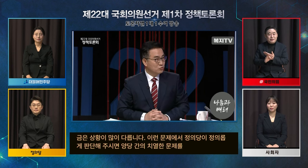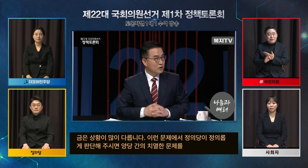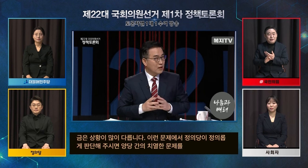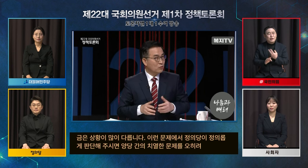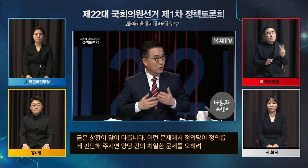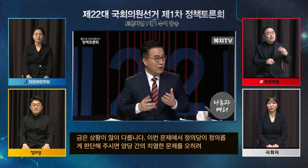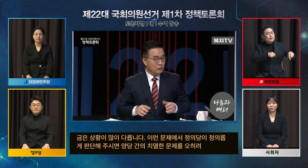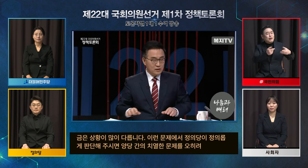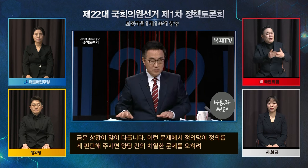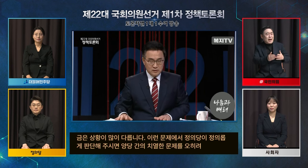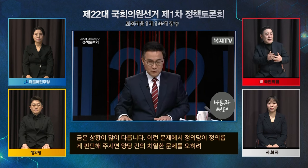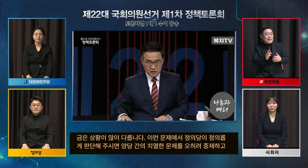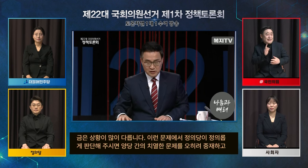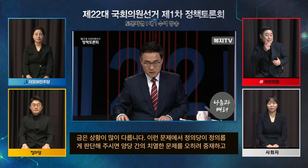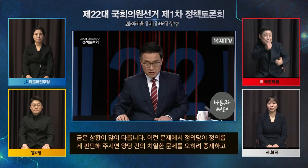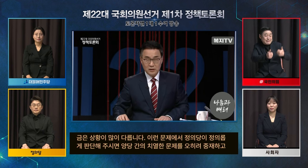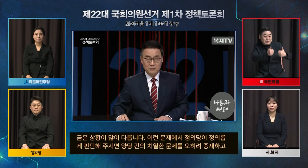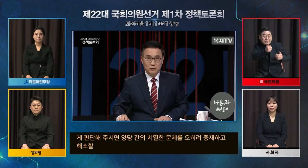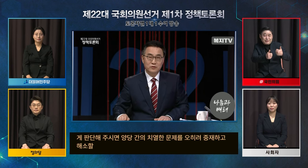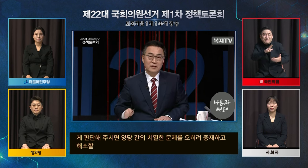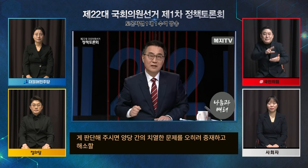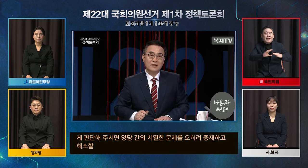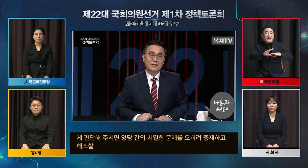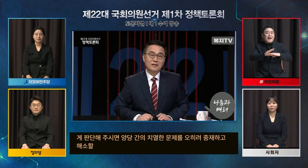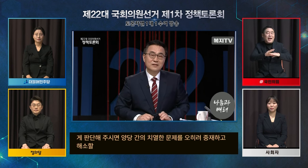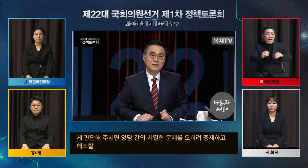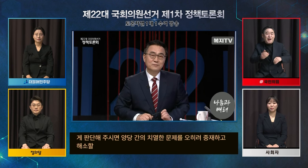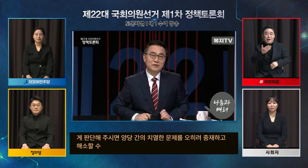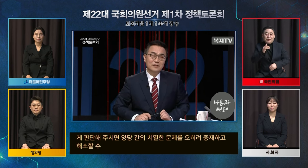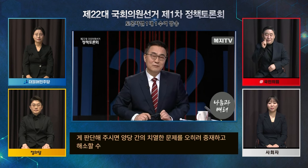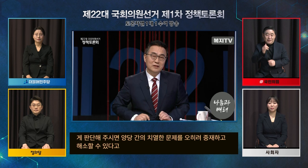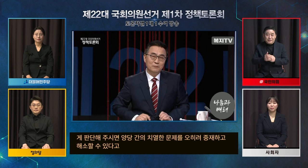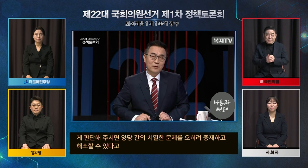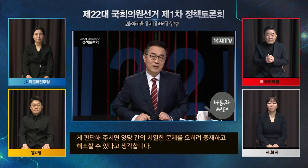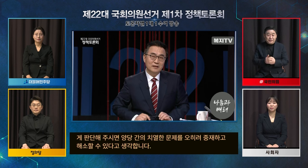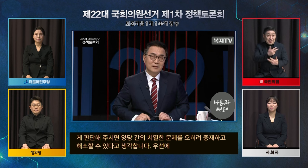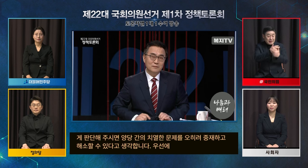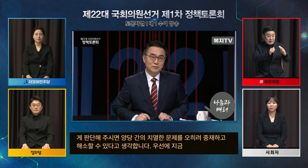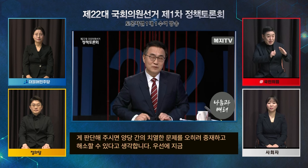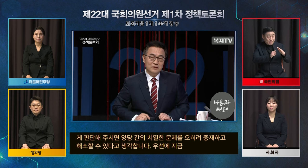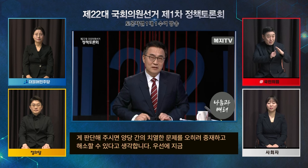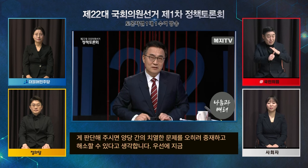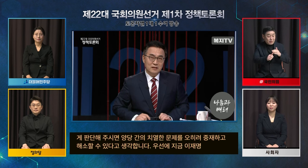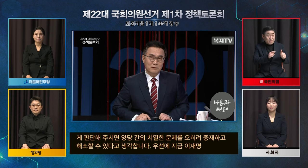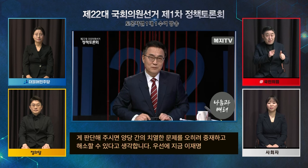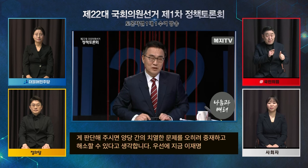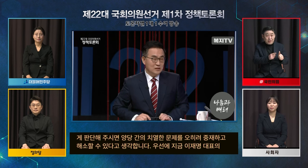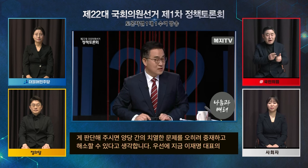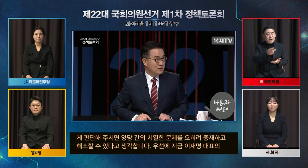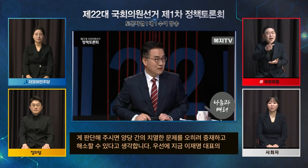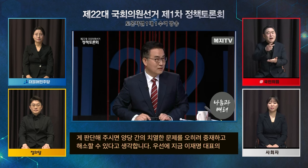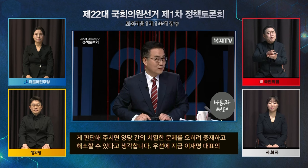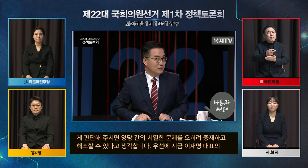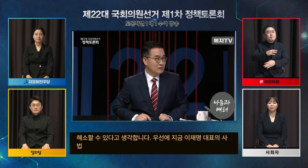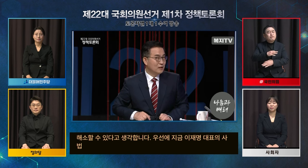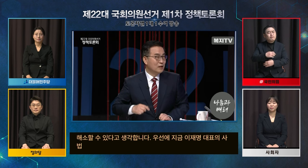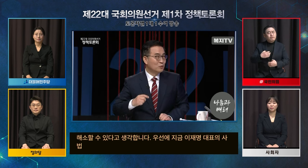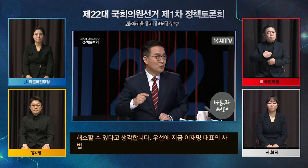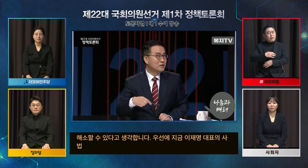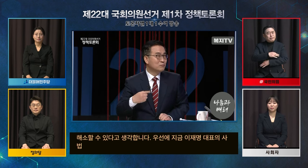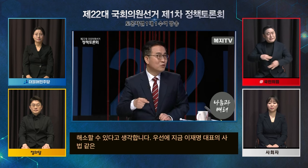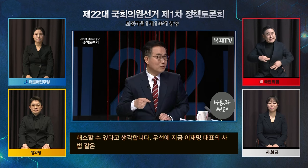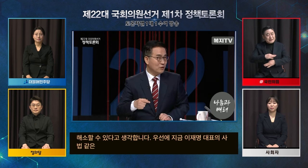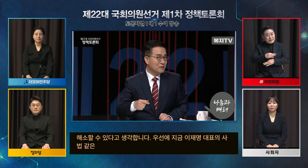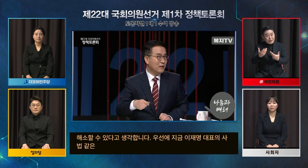중재하고 해소할 레벨지가 크기 생각합니다. 우선 지금 이재명 대표의 사법이런 디스크 같은 경우는